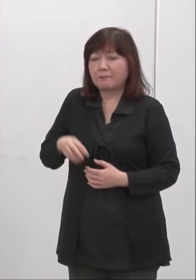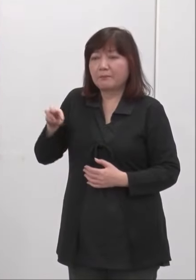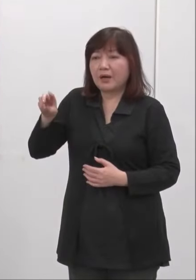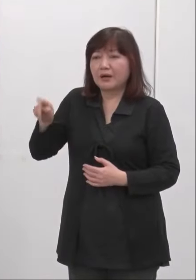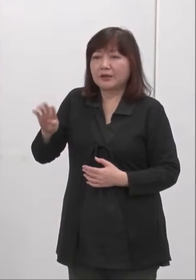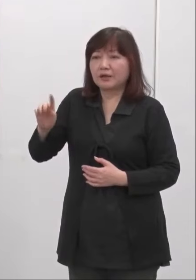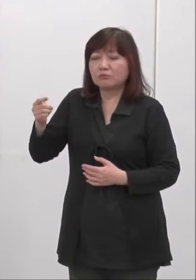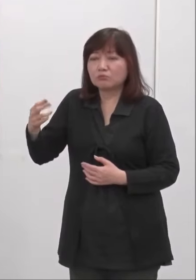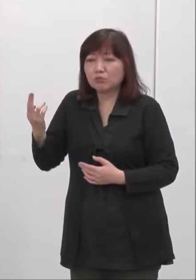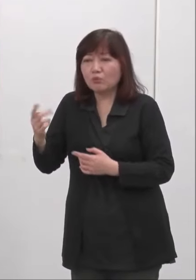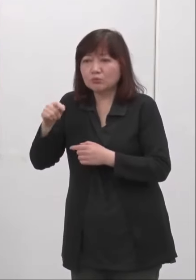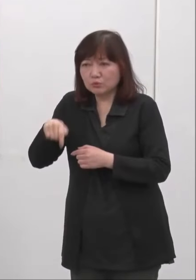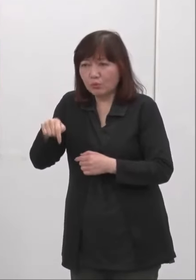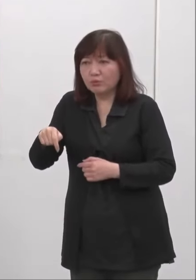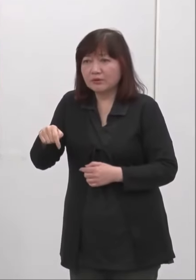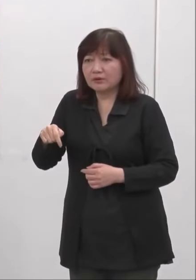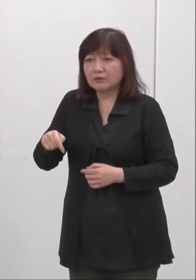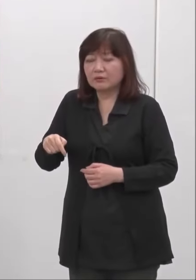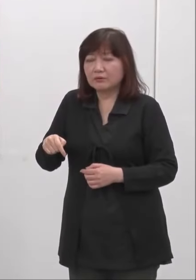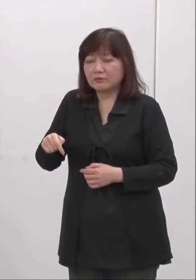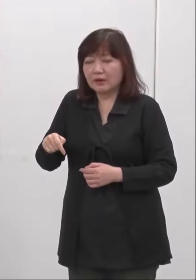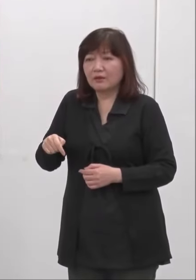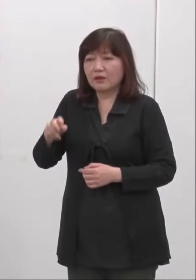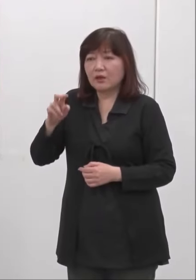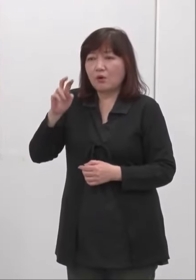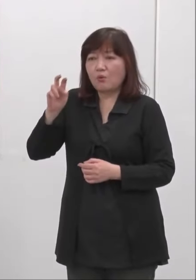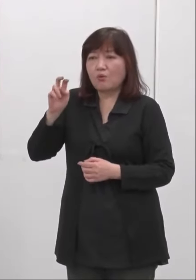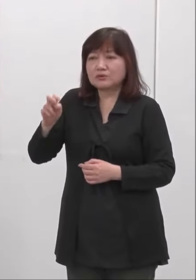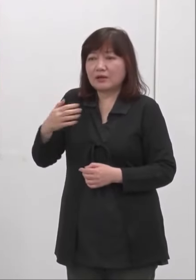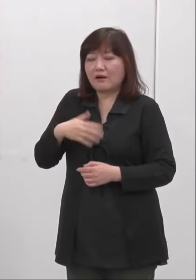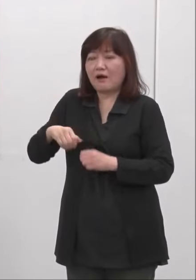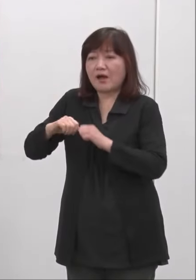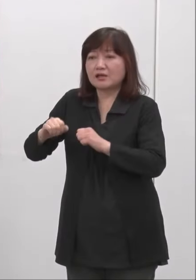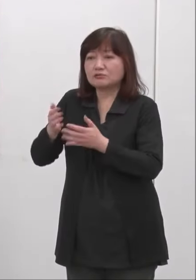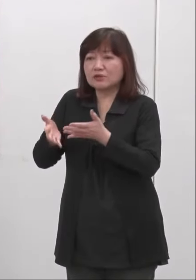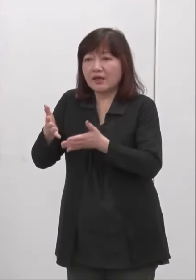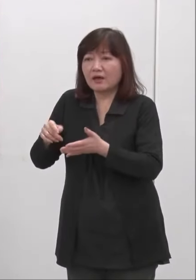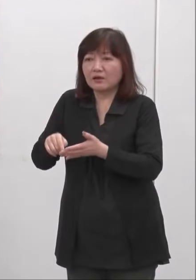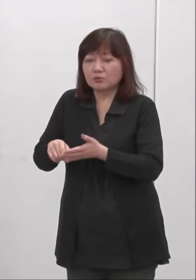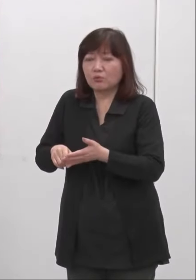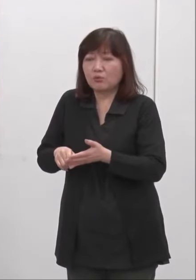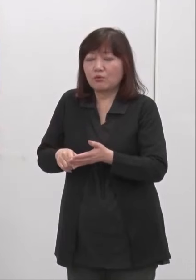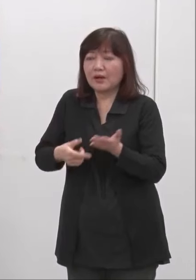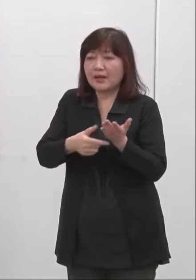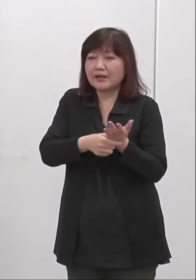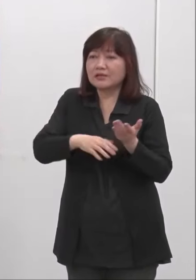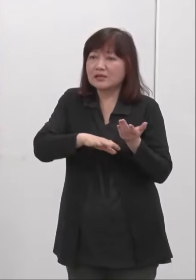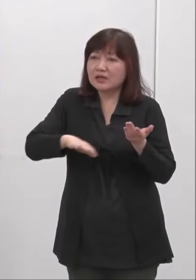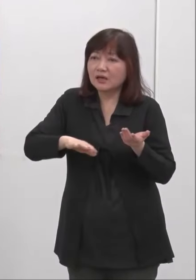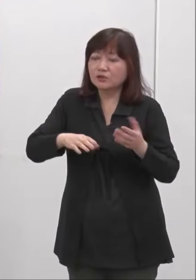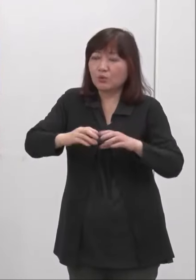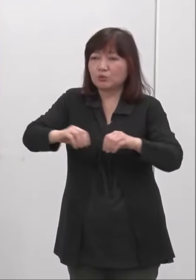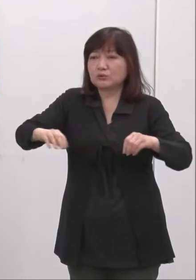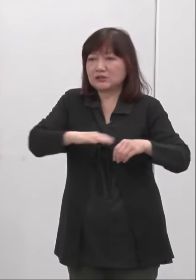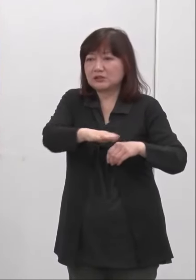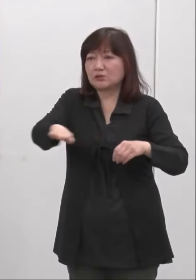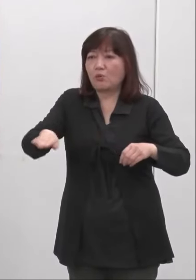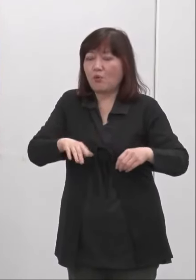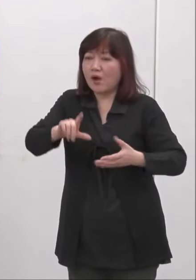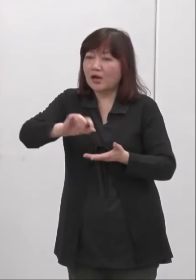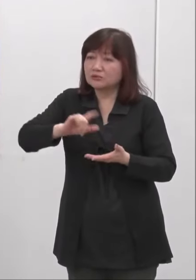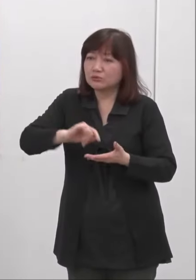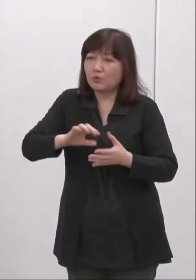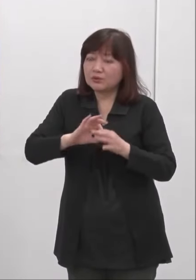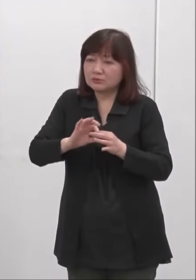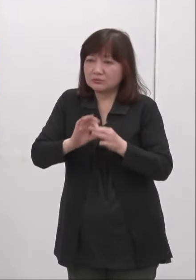もともとそのヘルスケアパビリオンと駅以外の土地についてのその利活用で、うん、お話を